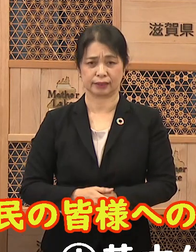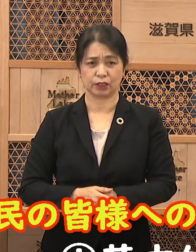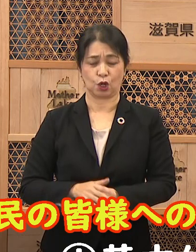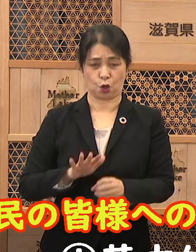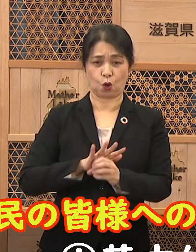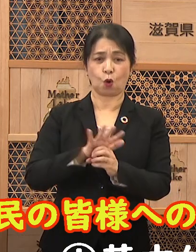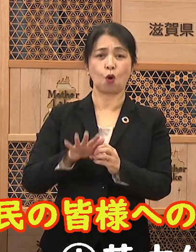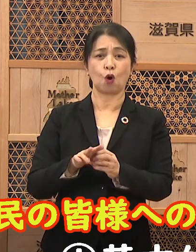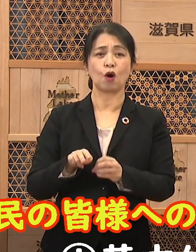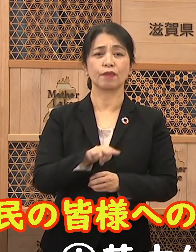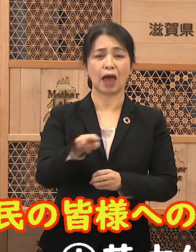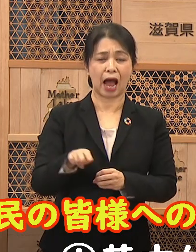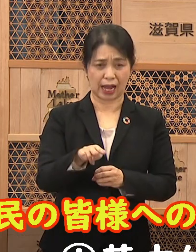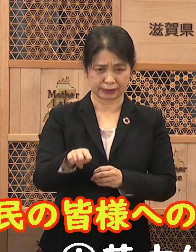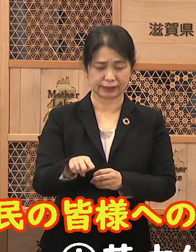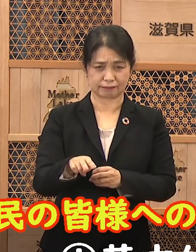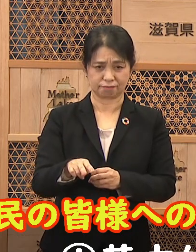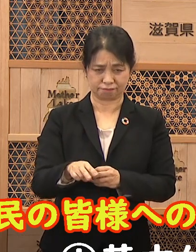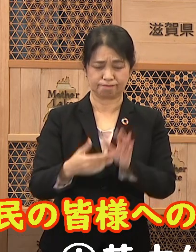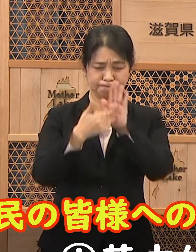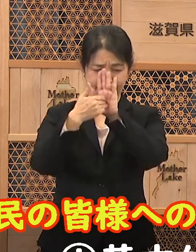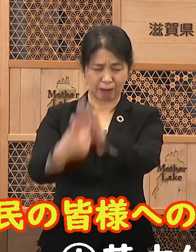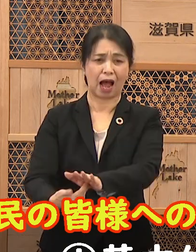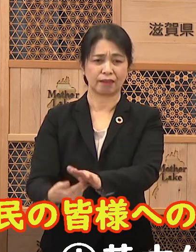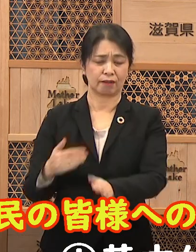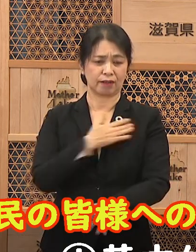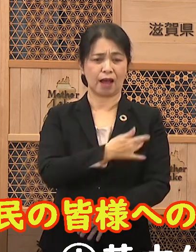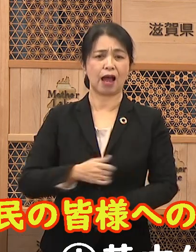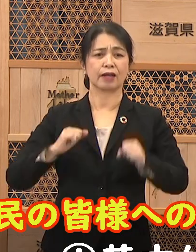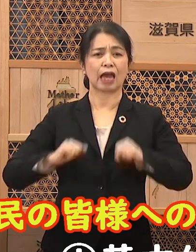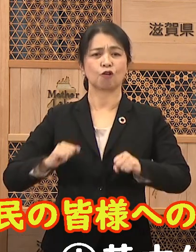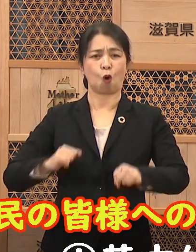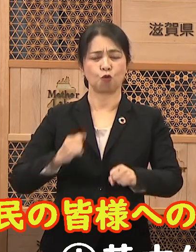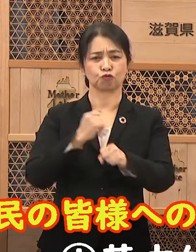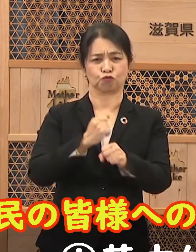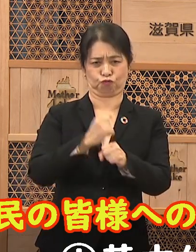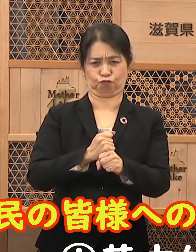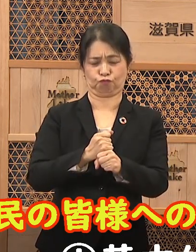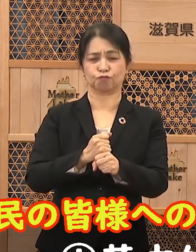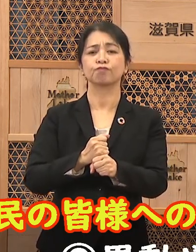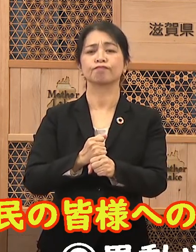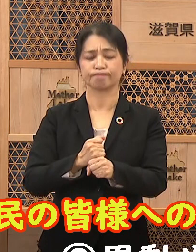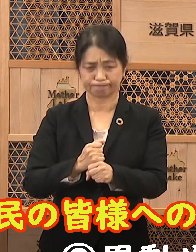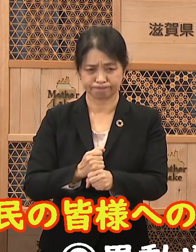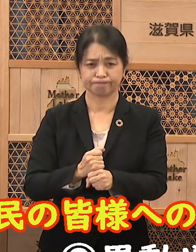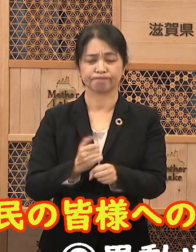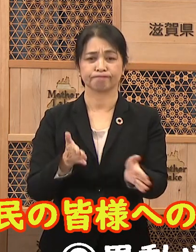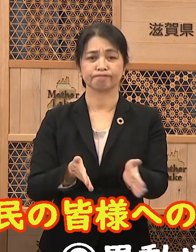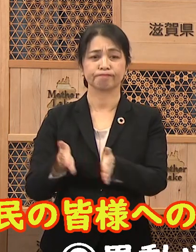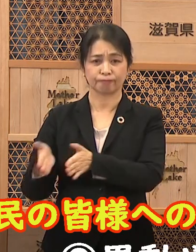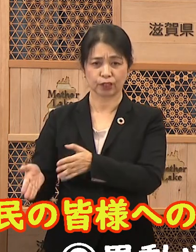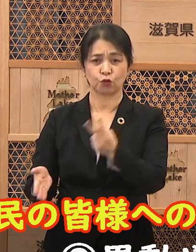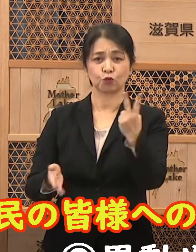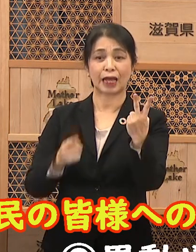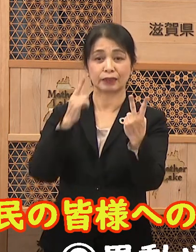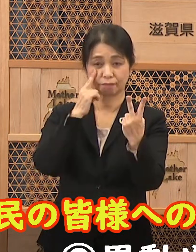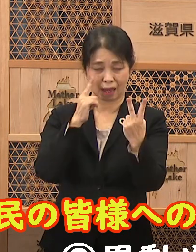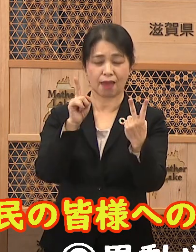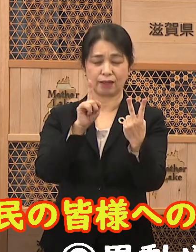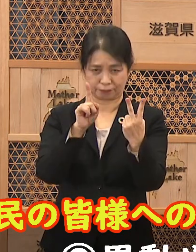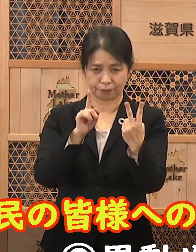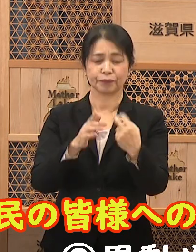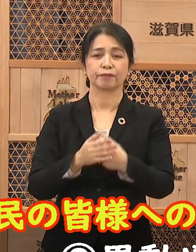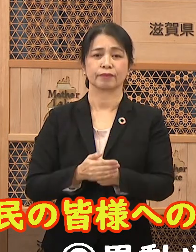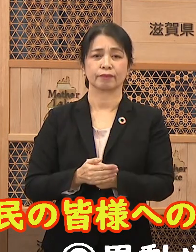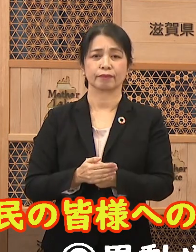ない免疫力、健康づくりに努めようということでございます。また2つ目は、